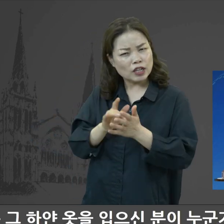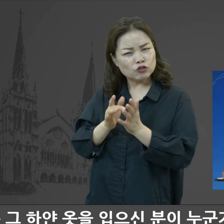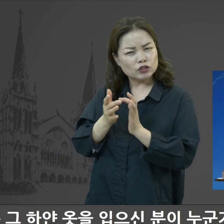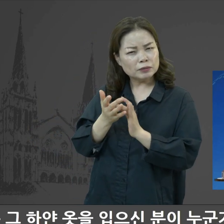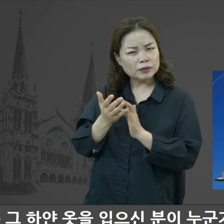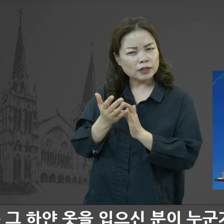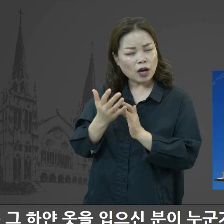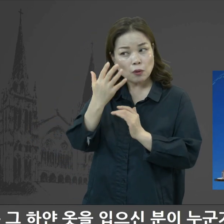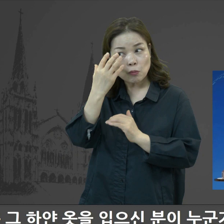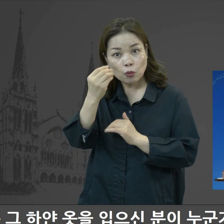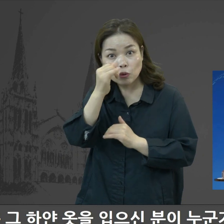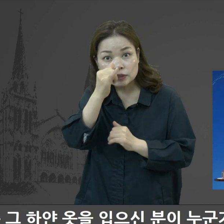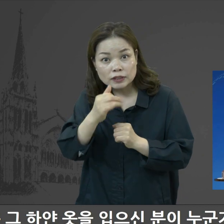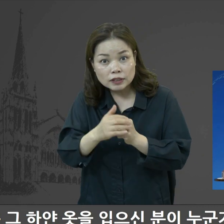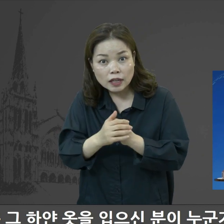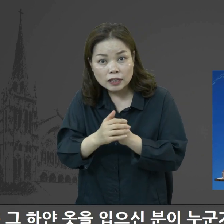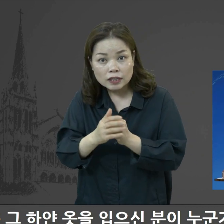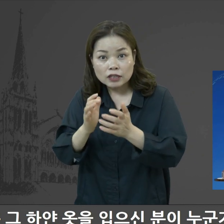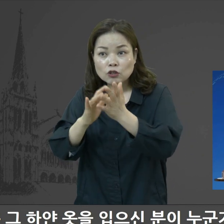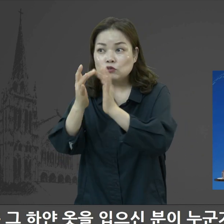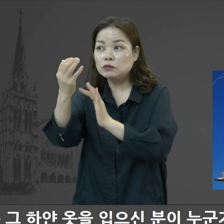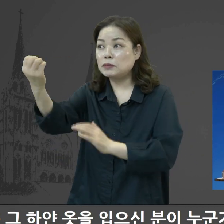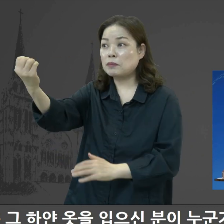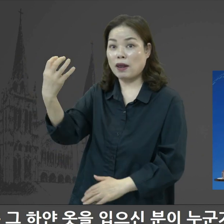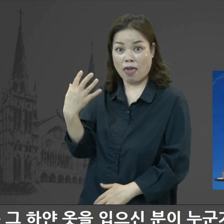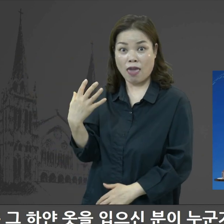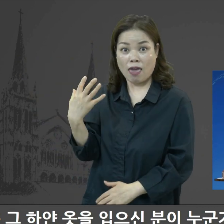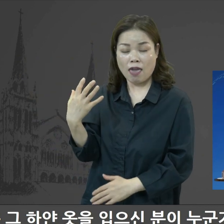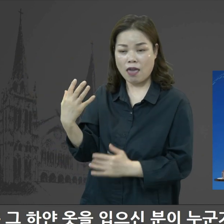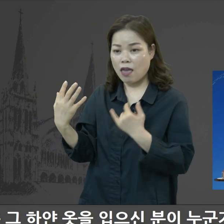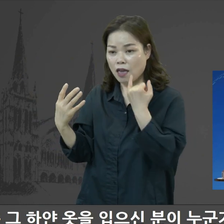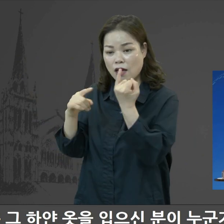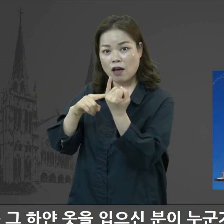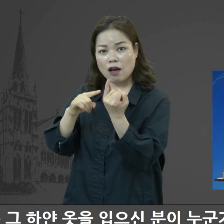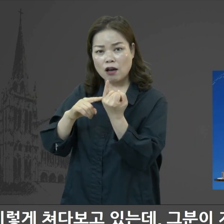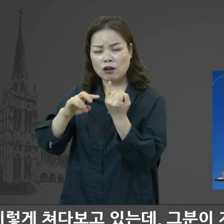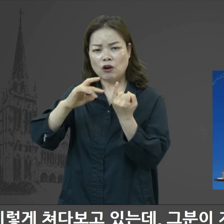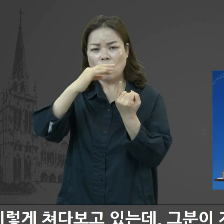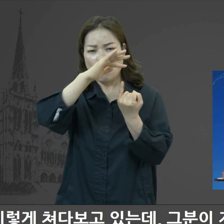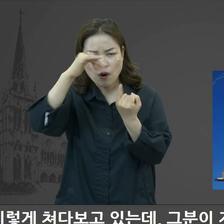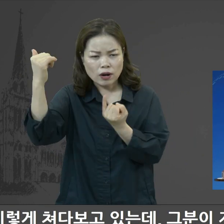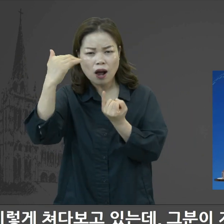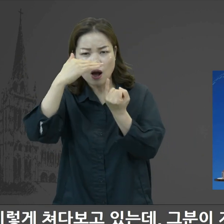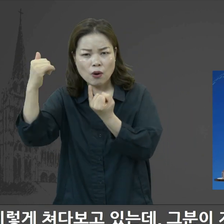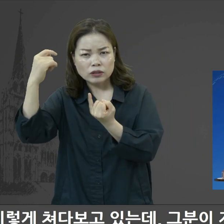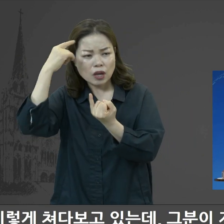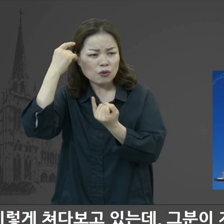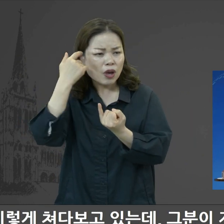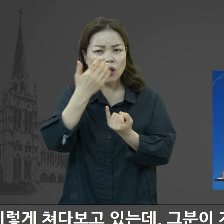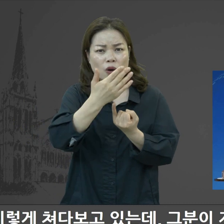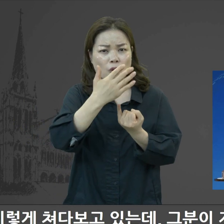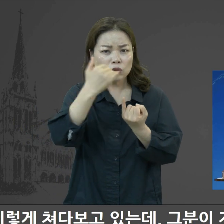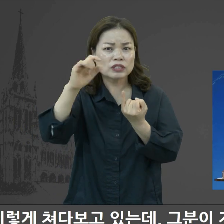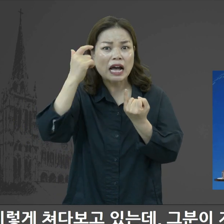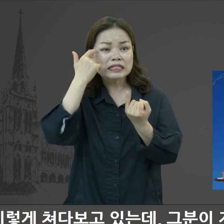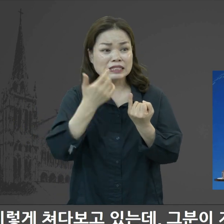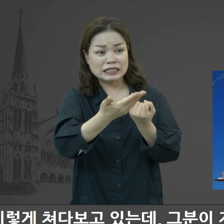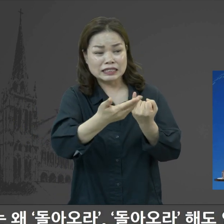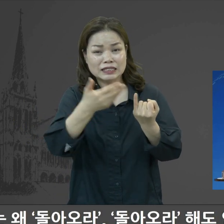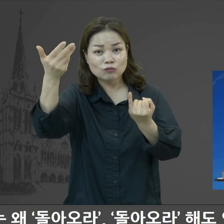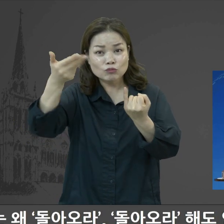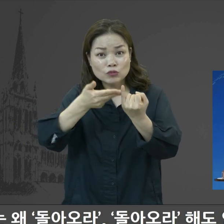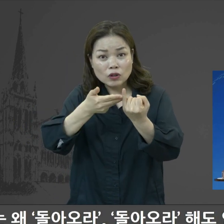이렇게 쳐다보고 있는데, 그분이 저한테 얘기를 하시는 거예요. 너는 왜 돌아오라 해도 안 돌아오니? 그러세요. 근데